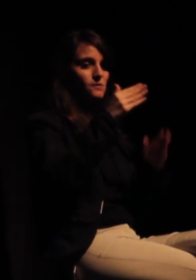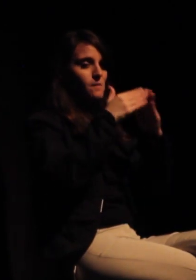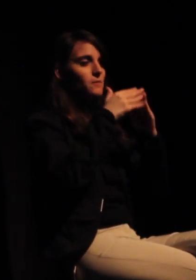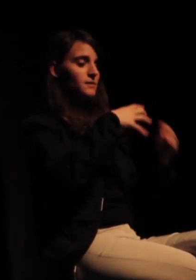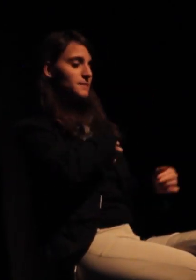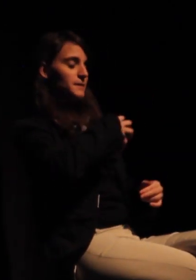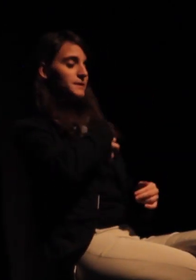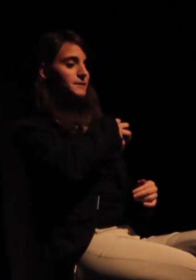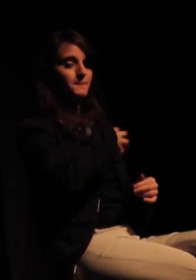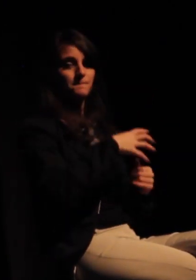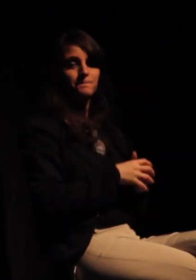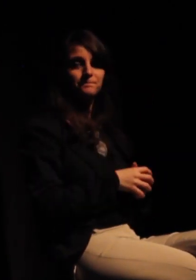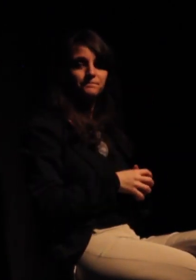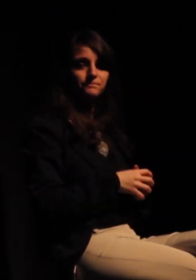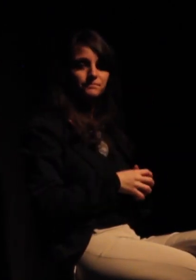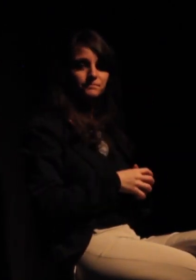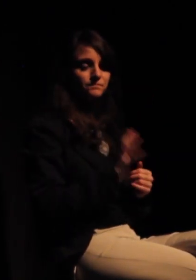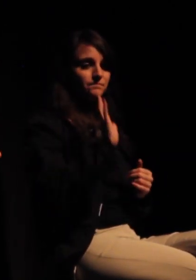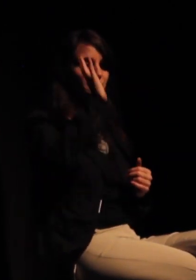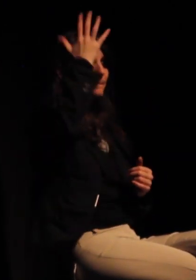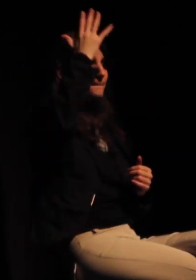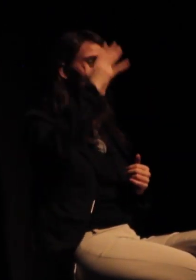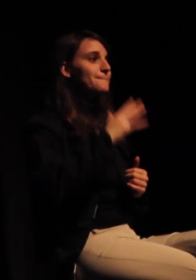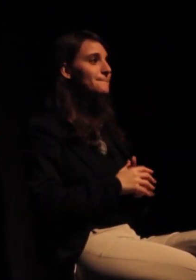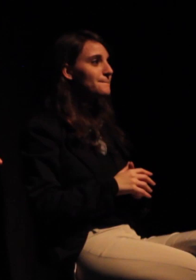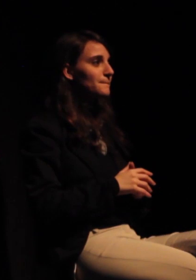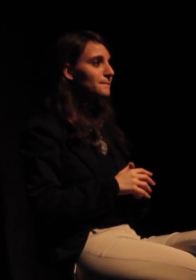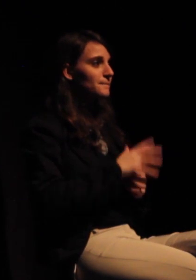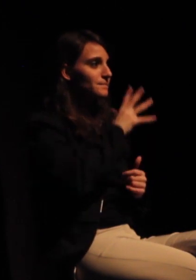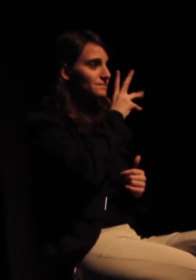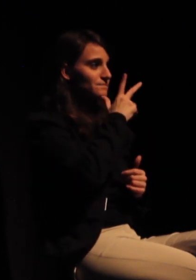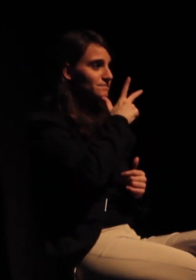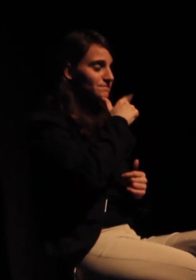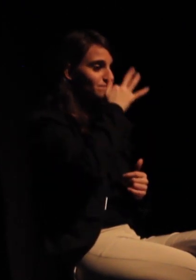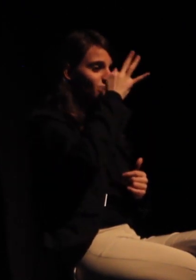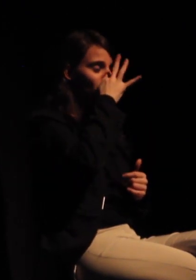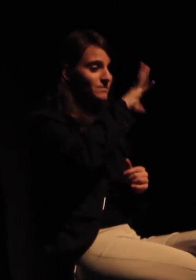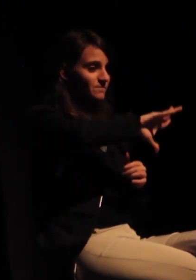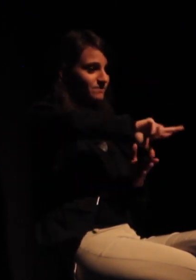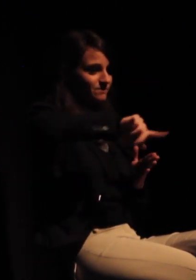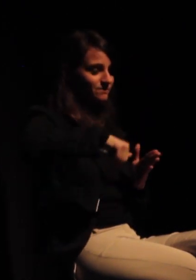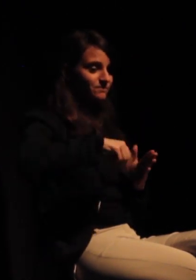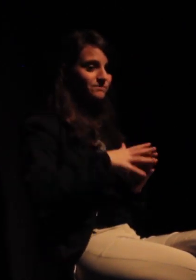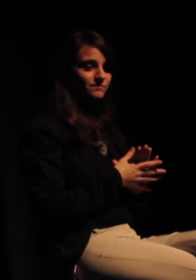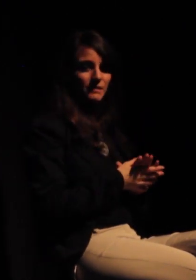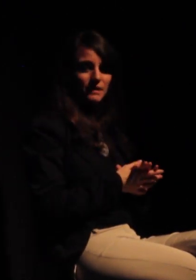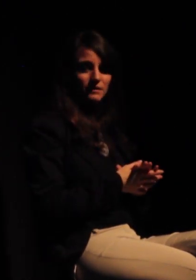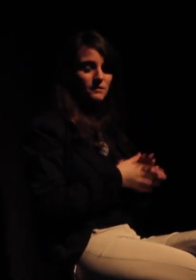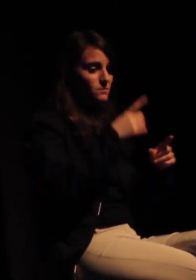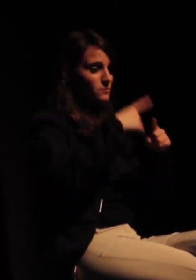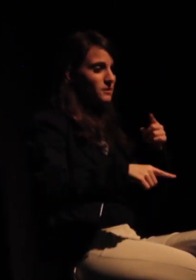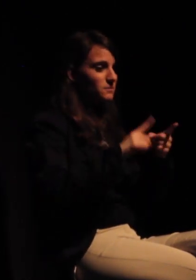Bahia. A situação está aí, eles estão lentamente arrancando a flor do jardim. Proíbe uma